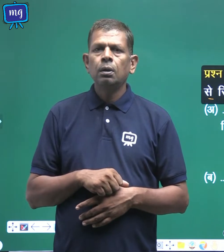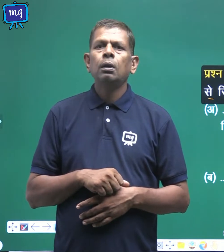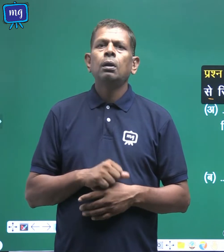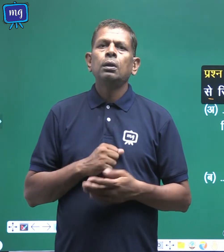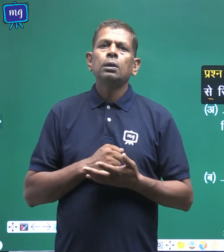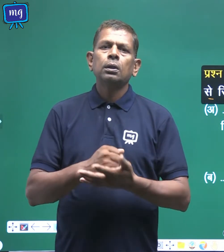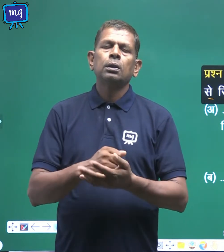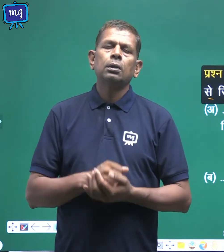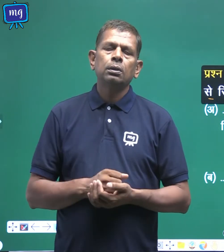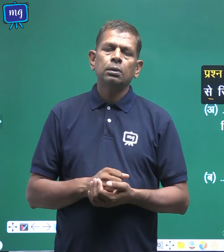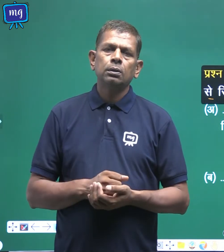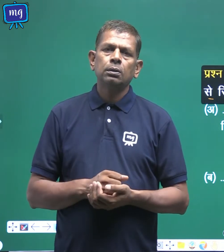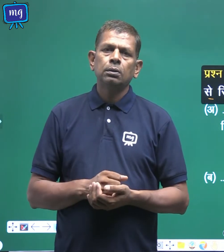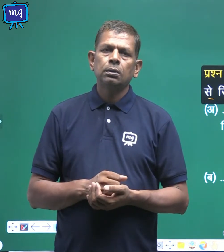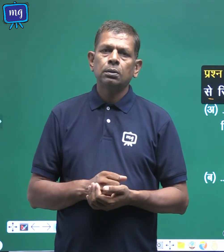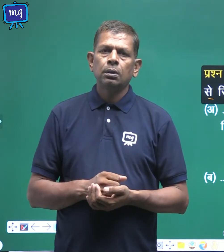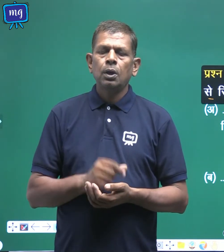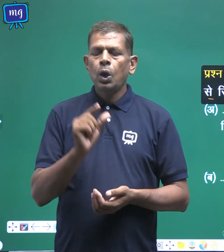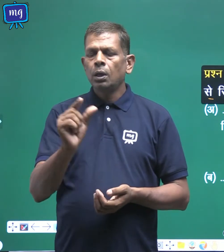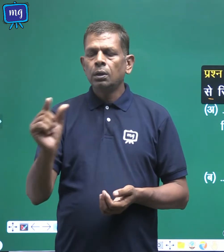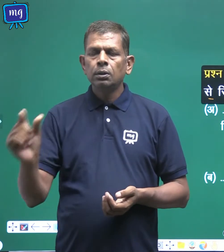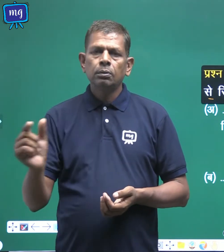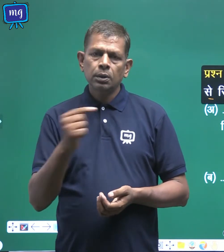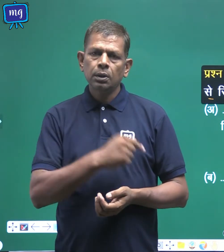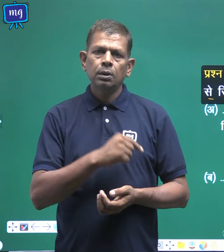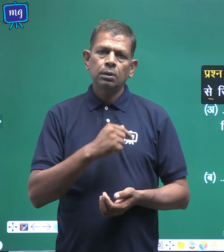सहायता के लिए शब्द दिए गए हैं।